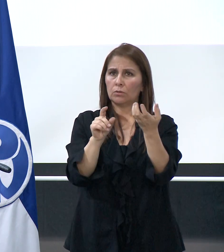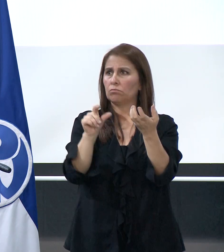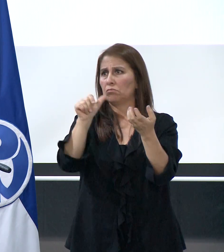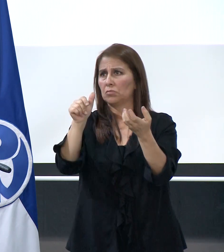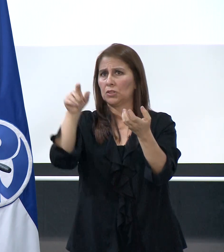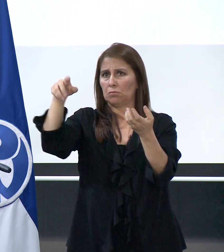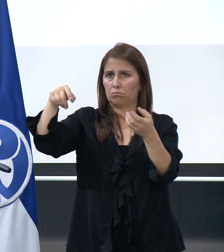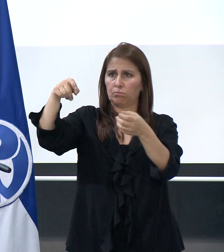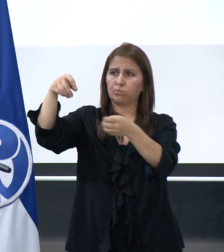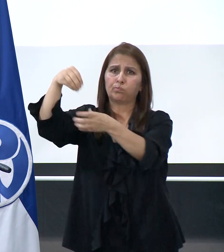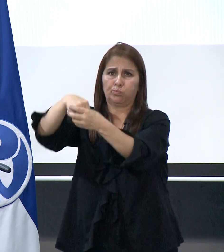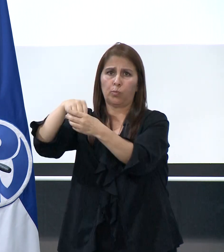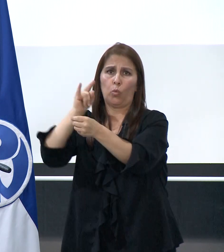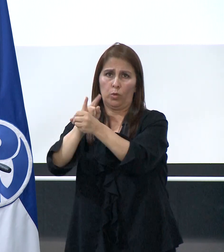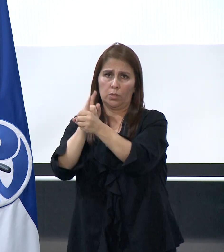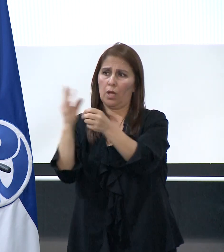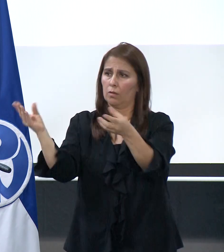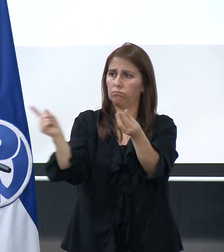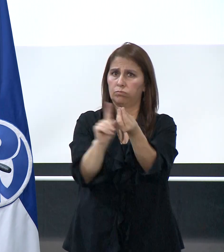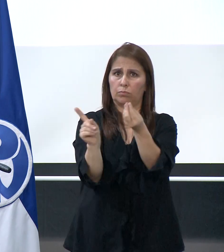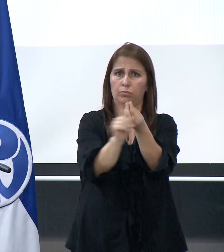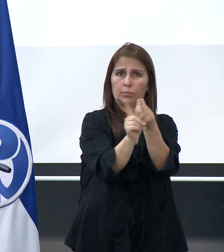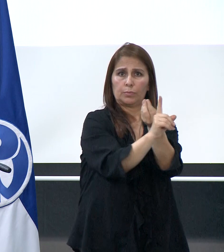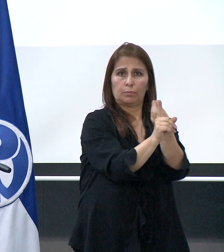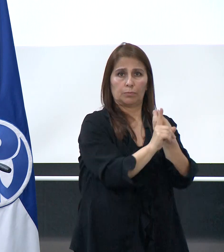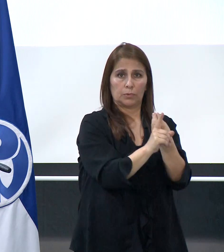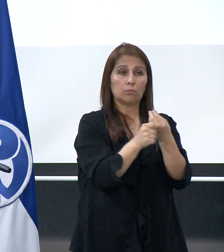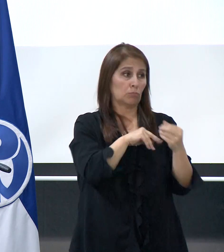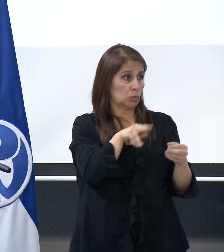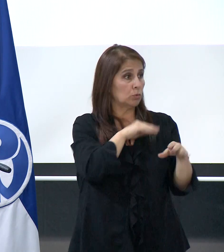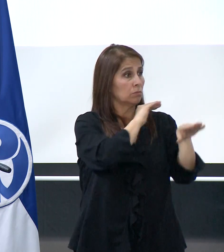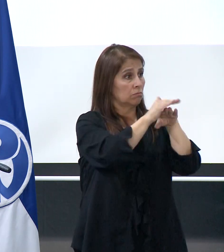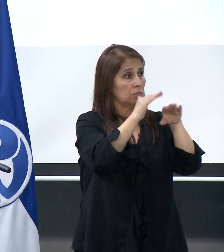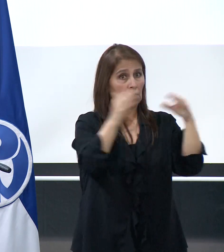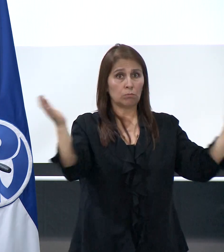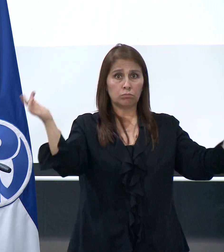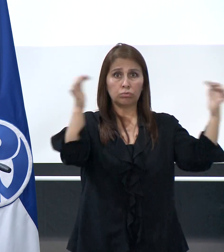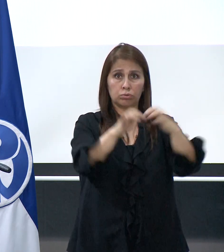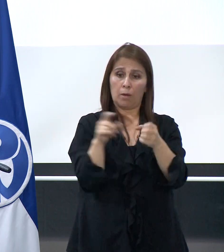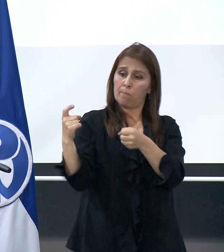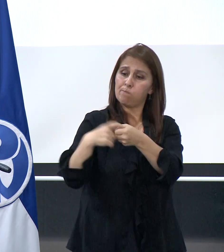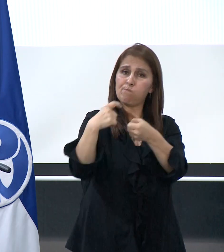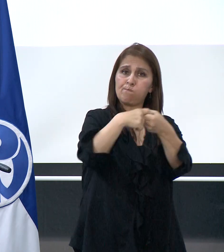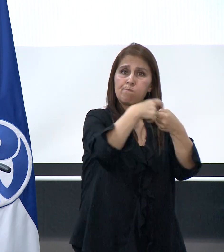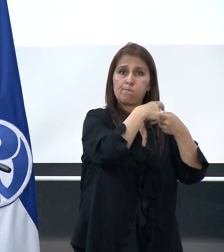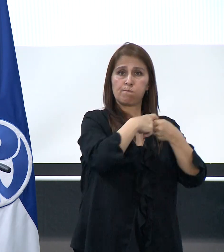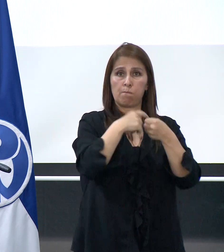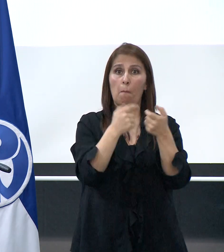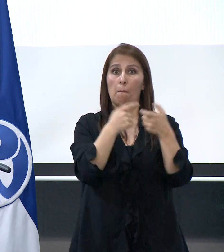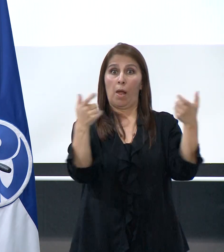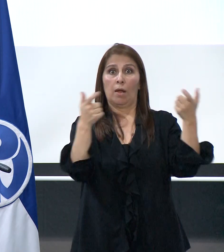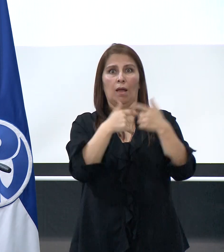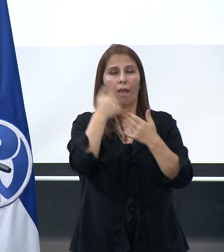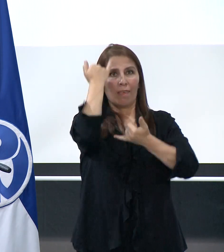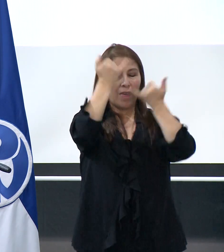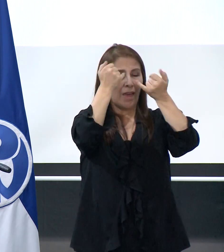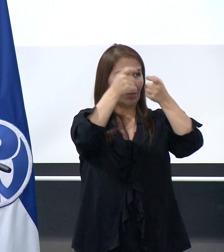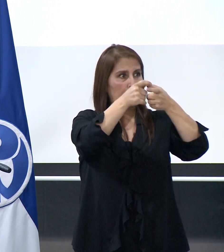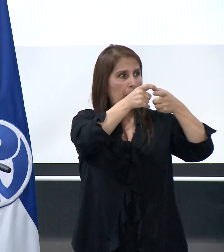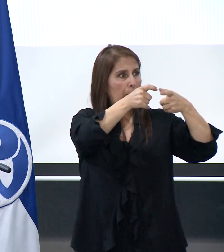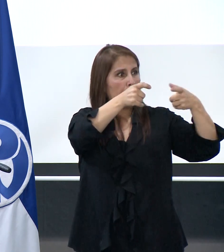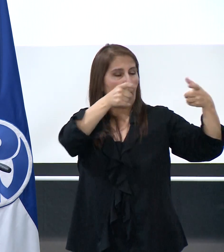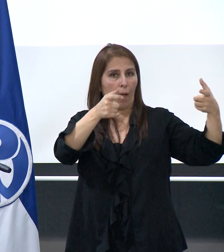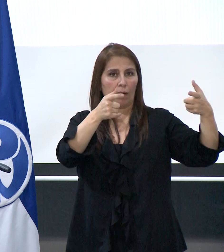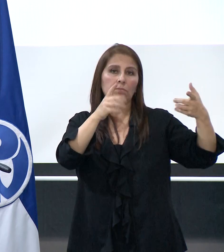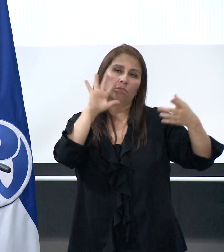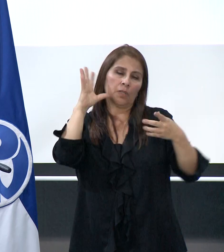de la universidad y equipo al cual invitamos a que se vinculen las personas con más ideas y por supuesto con el apoyo del